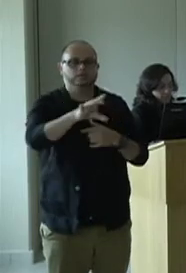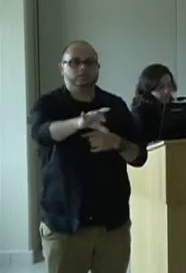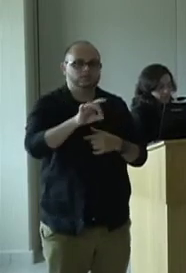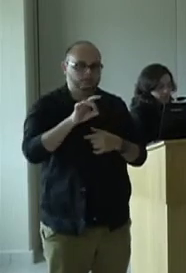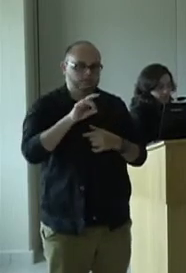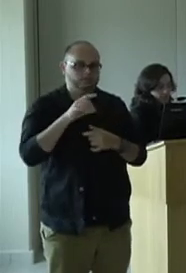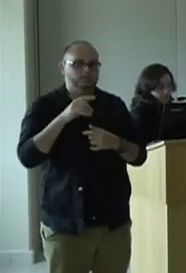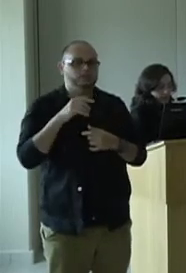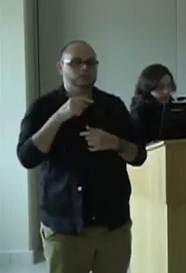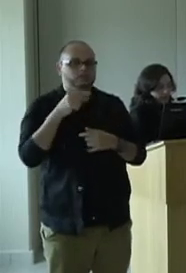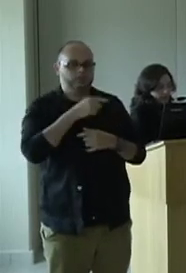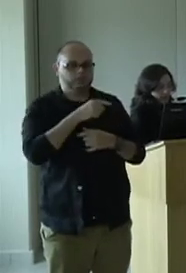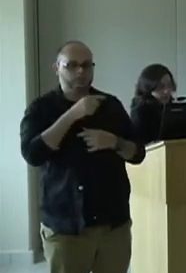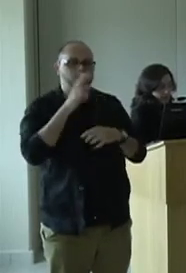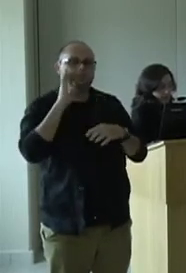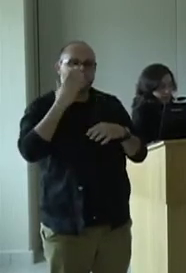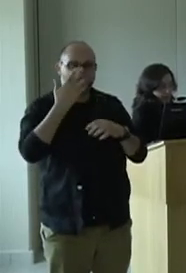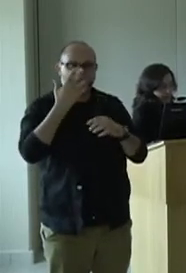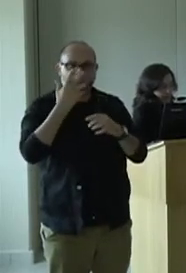hizo una adaptación para que,